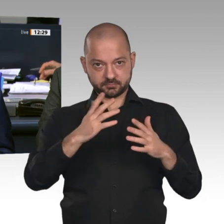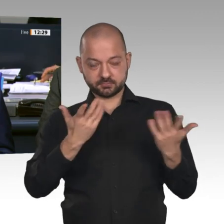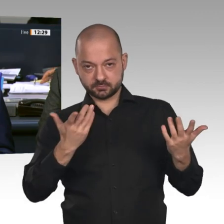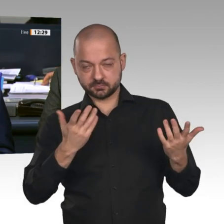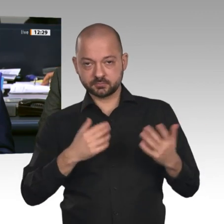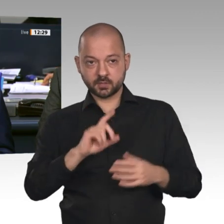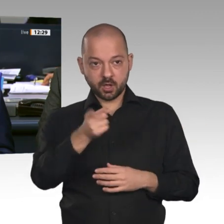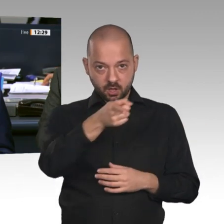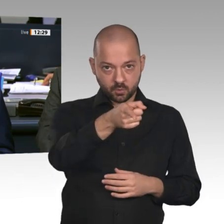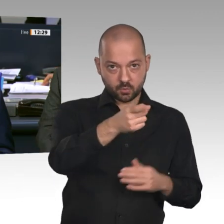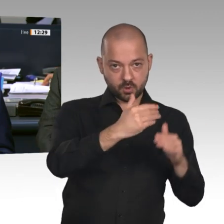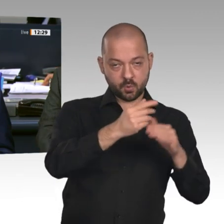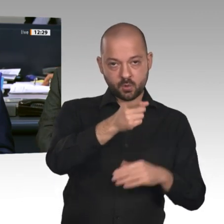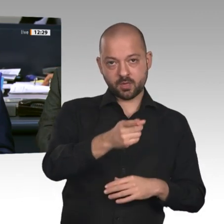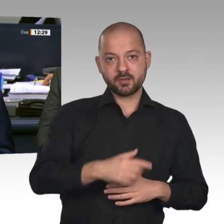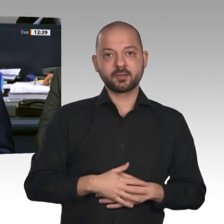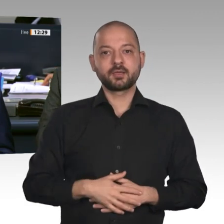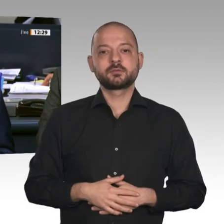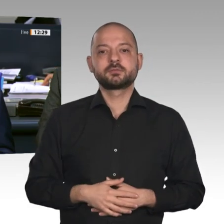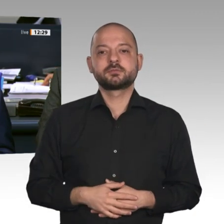Kollege Dont, auch Sie.